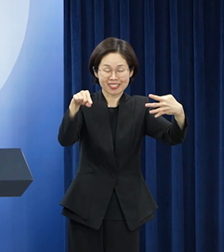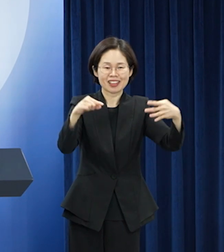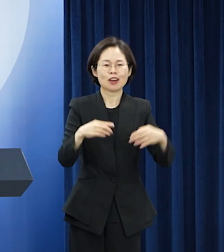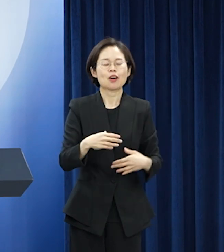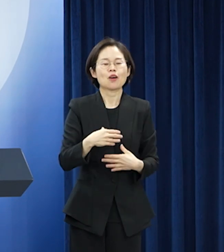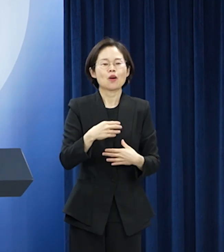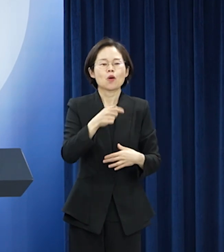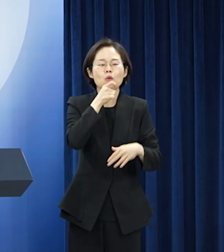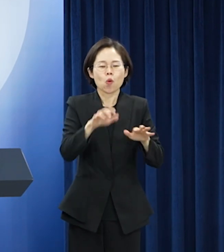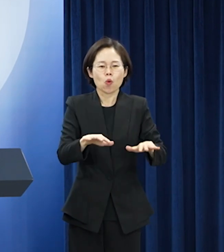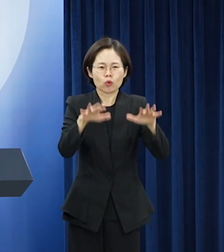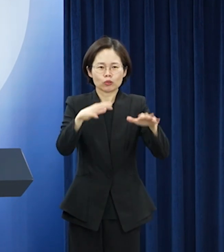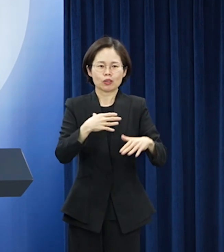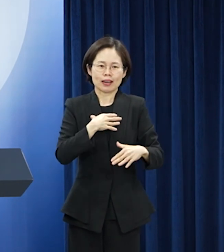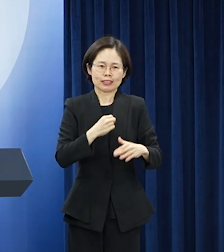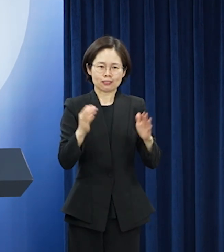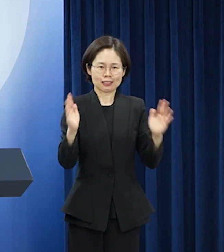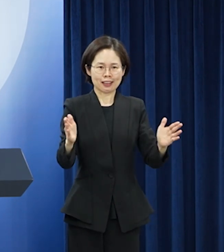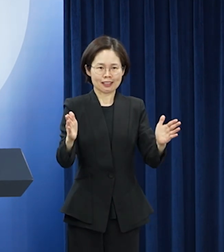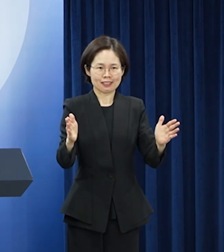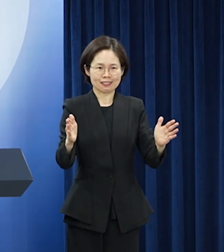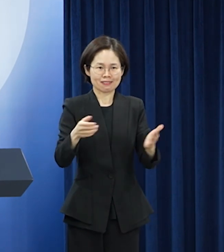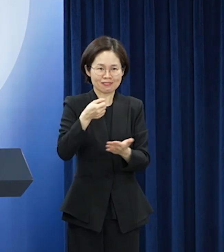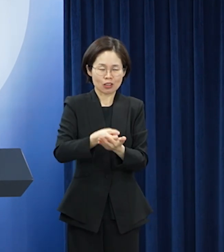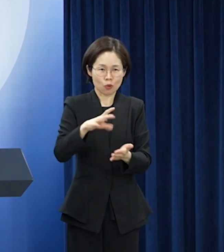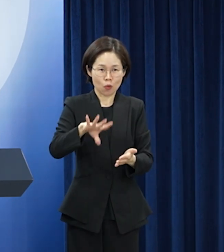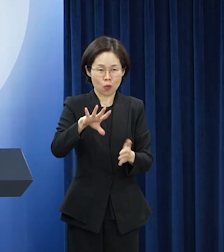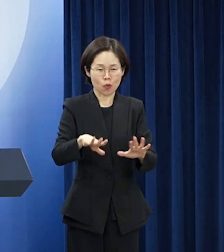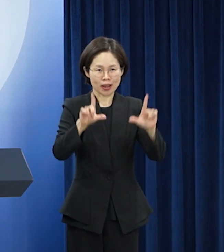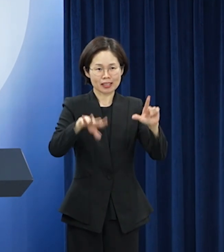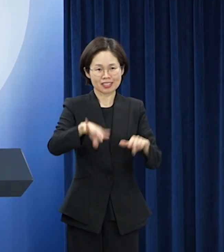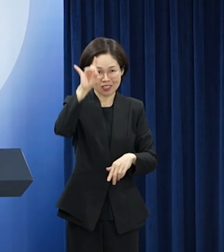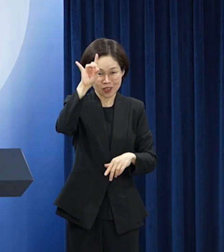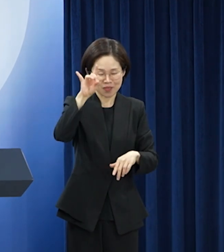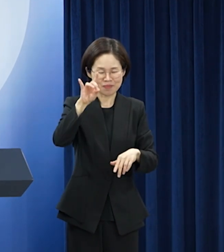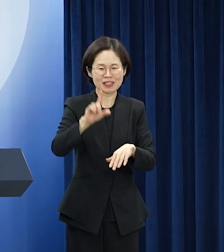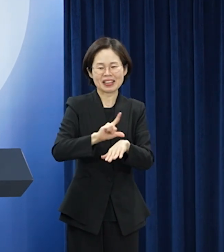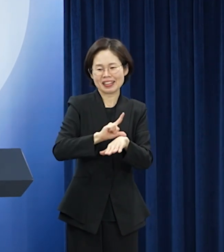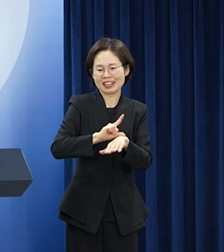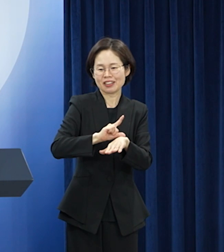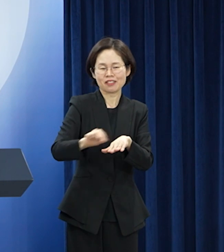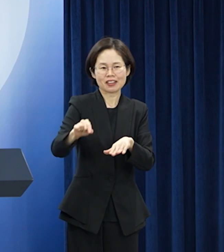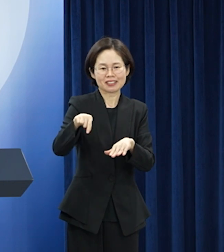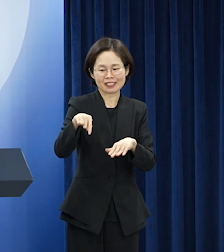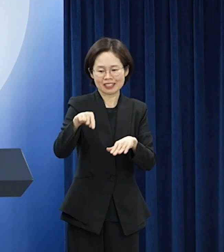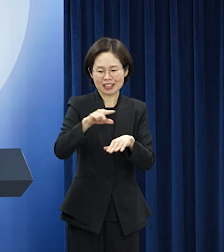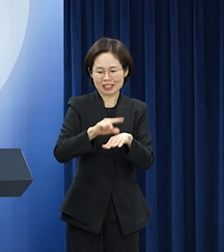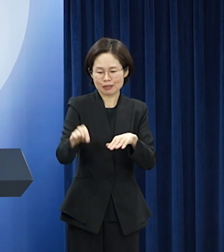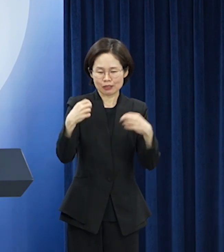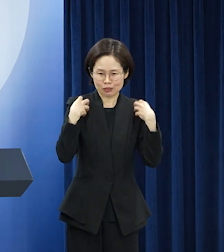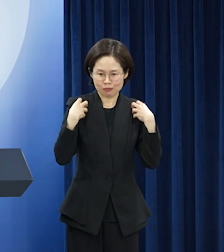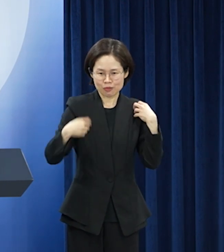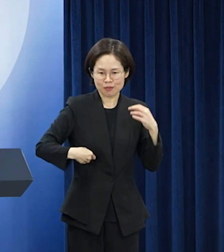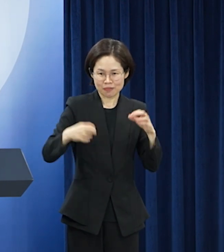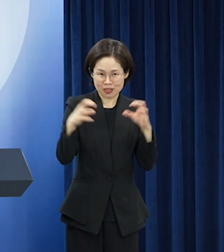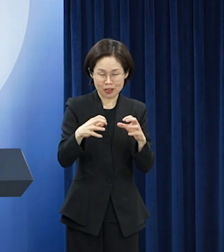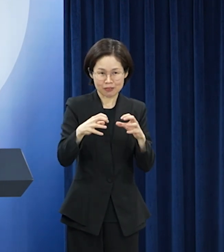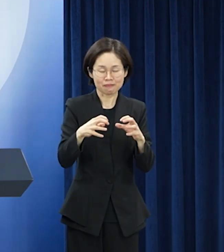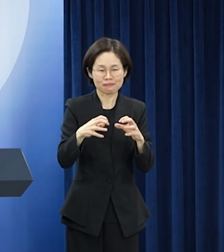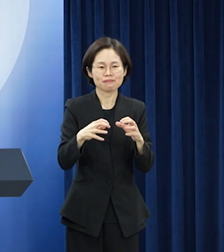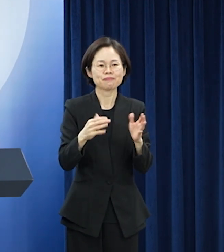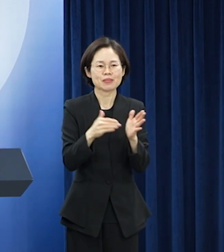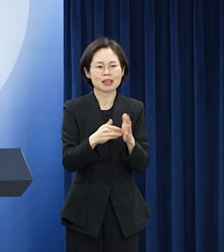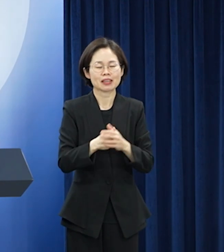처음으로 운영하면서 관계 기관까지 참여하는 협업 체계를 강화하였습니다. 앞으로 홍수기 전 남은